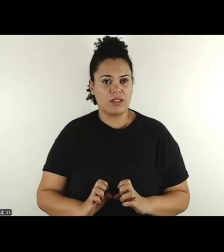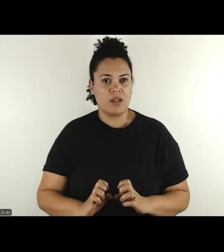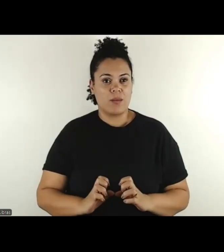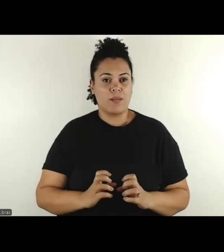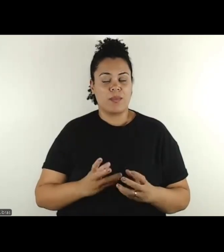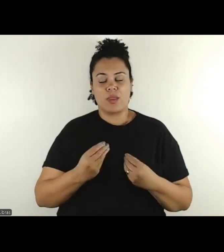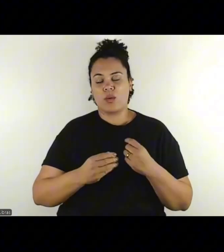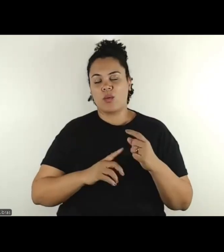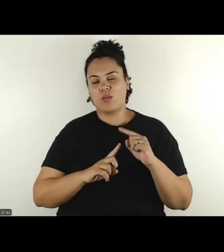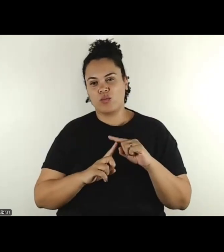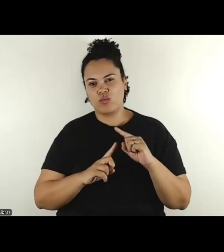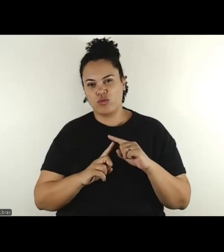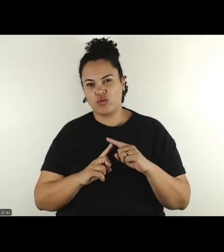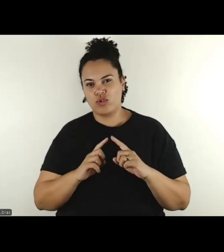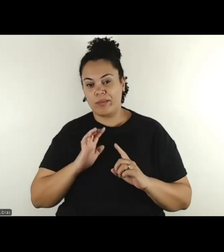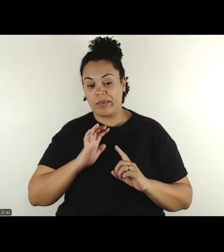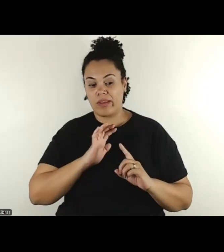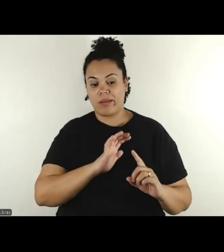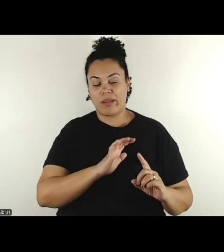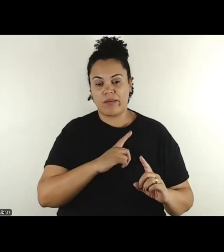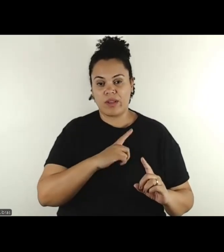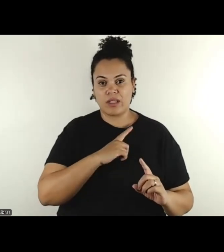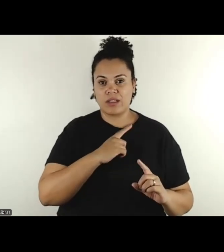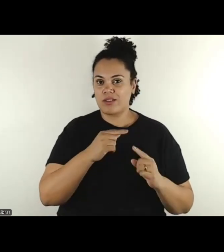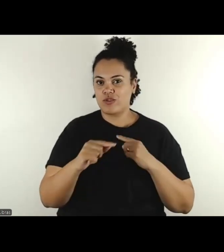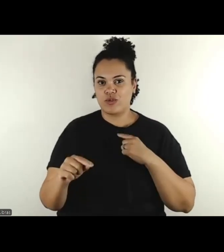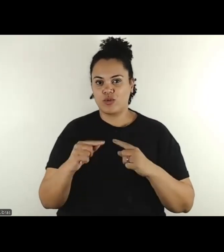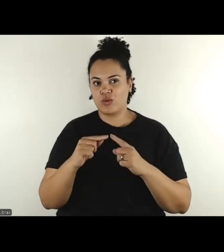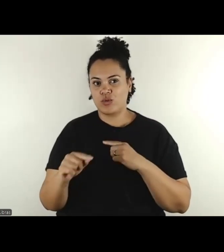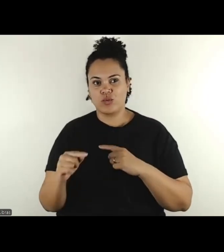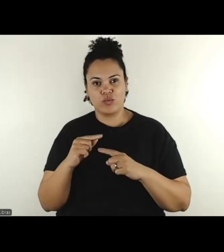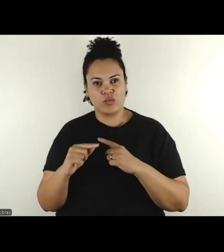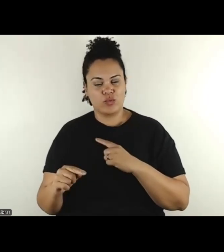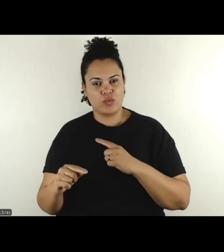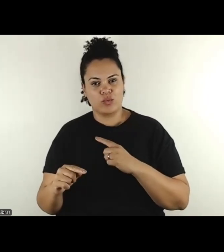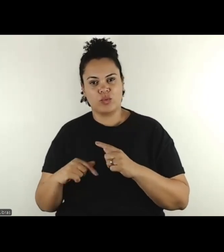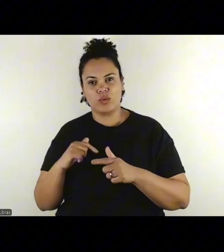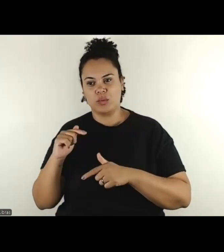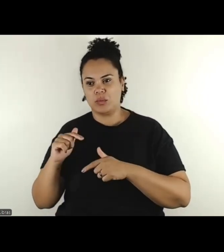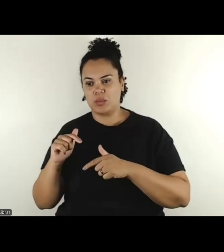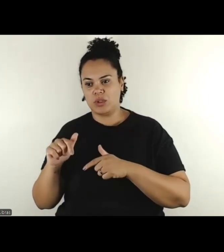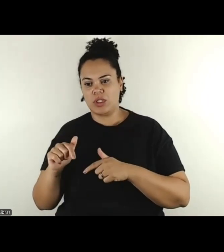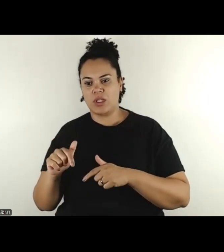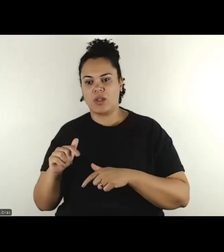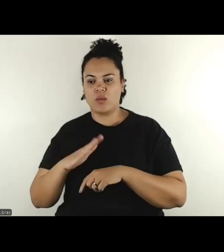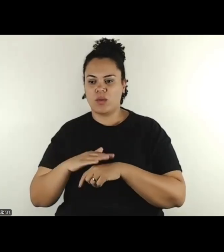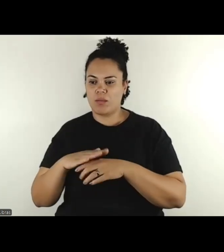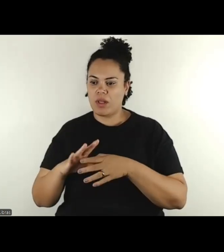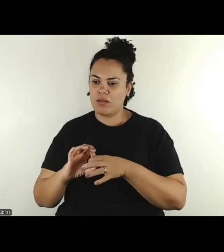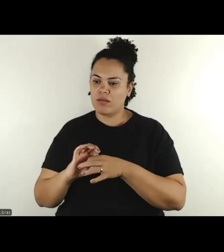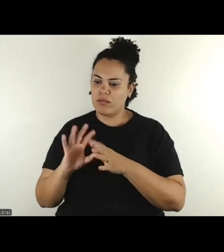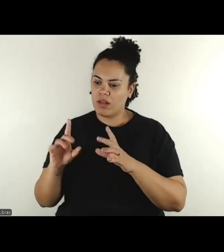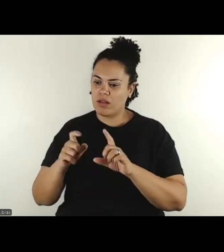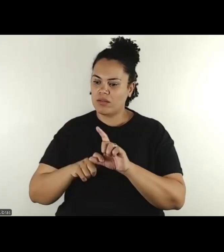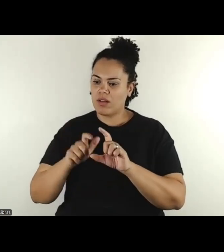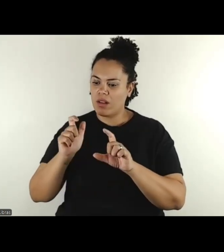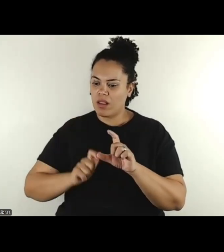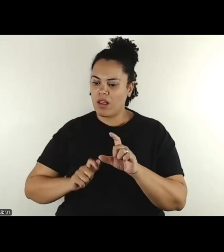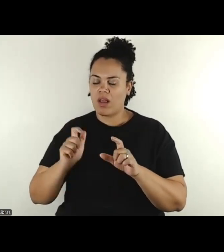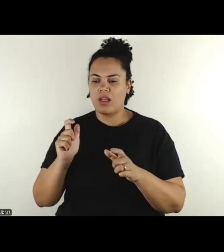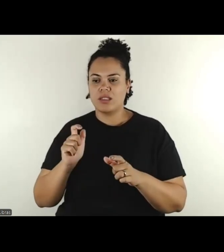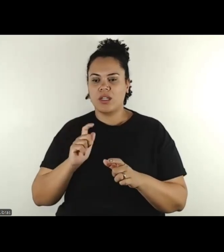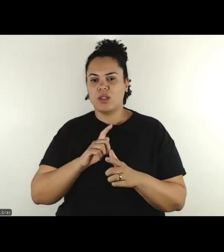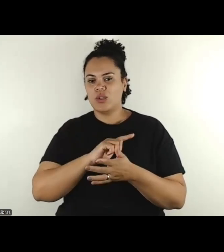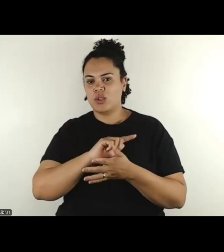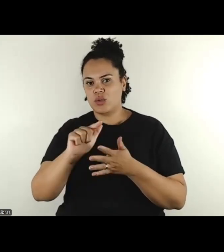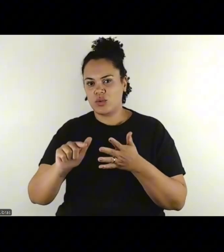formas de intervenção que se configuram contrárias ao exercício da autonomia, da liberdade e de outros princípios centrais